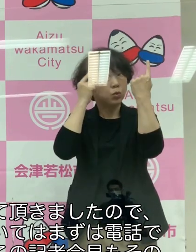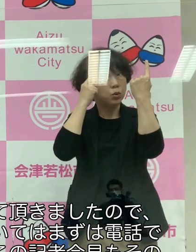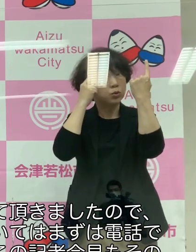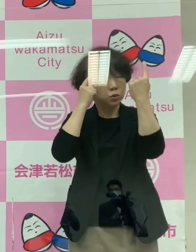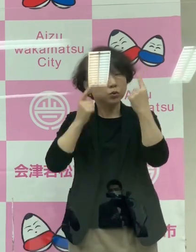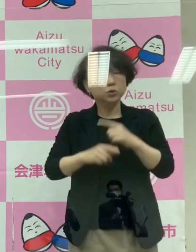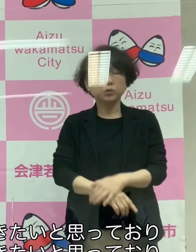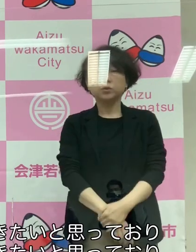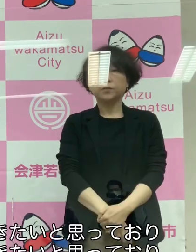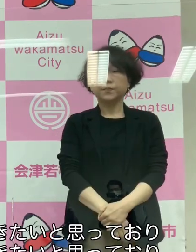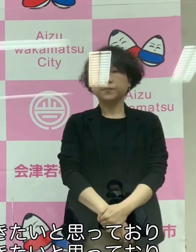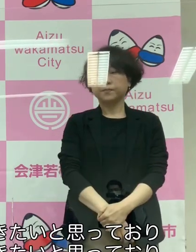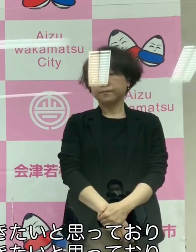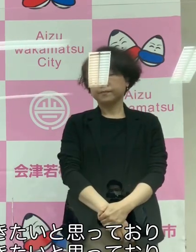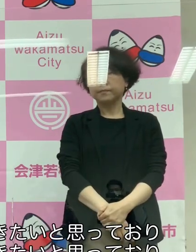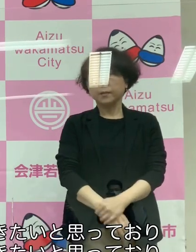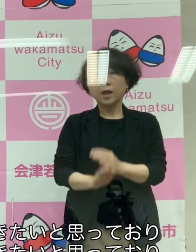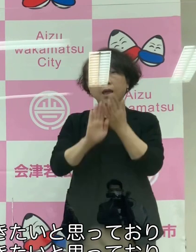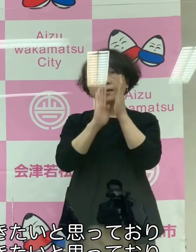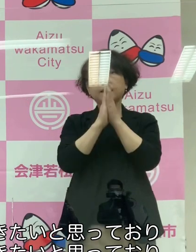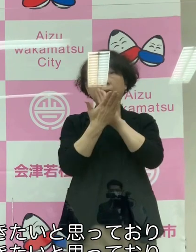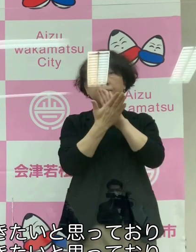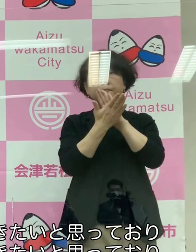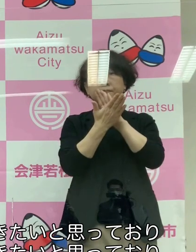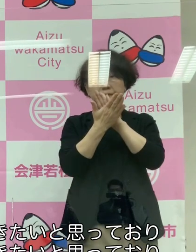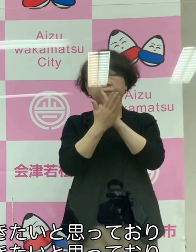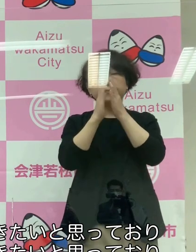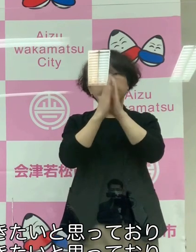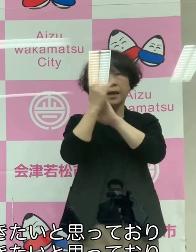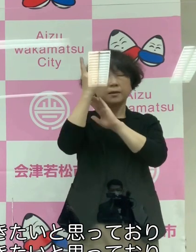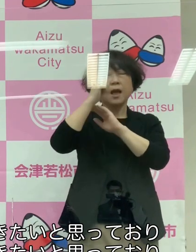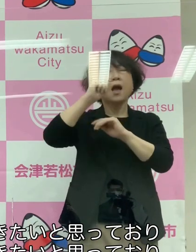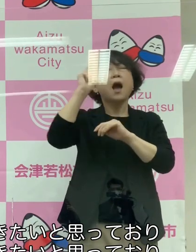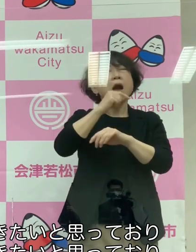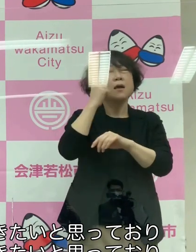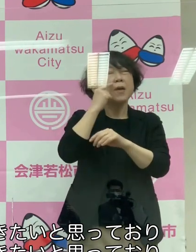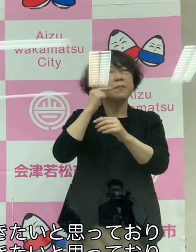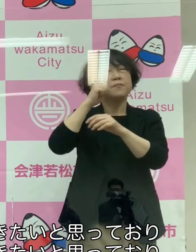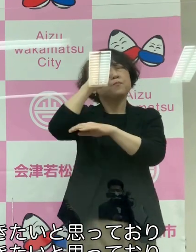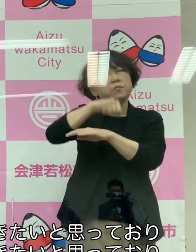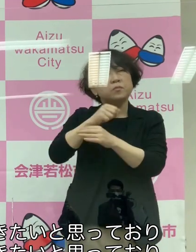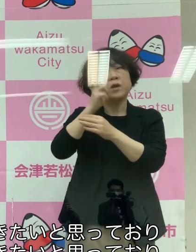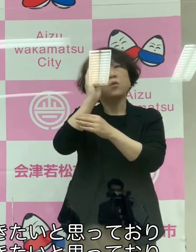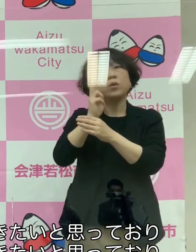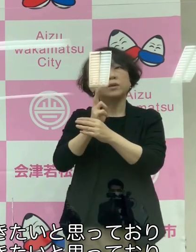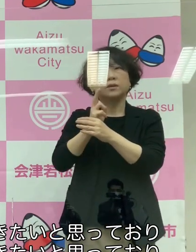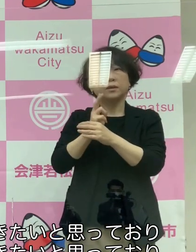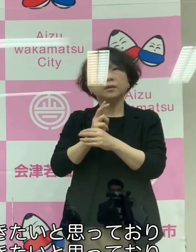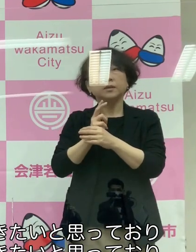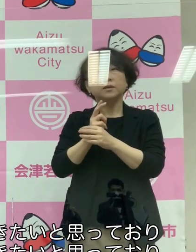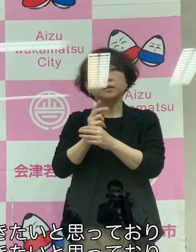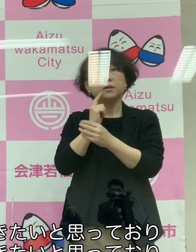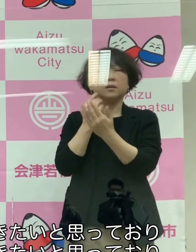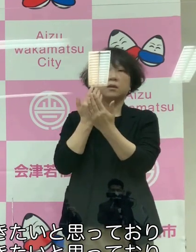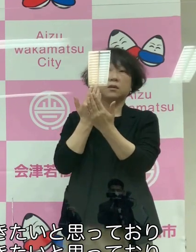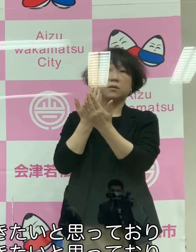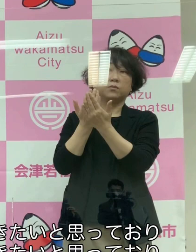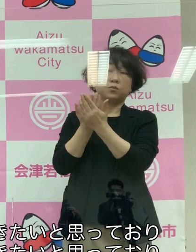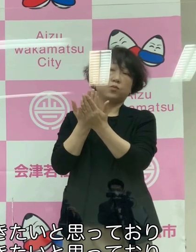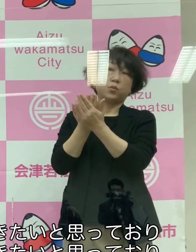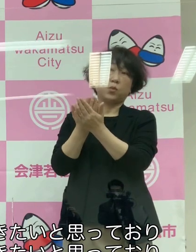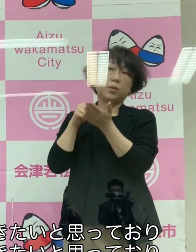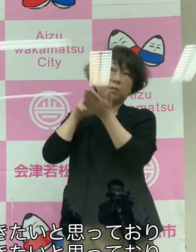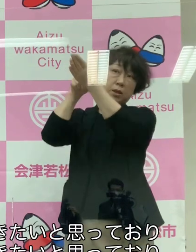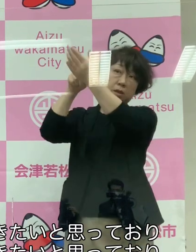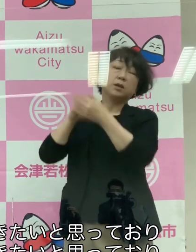ておりますので、県にはぜひともあの認めていただきたい、ぜひ時短を要請していただきたい、我々